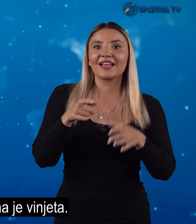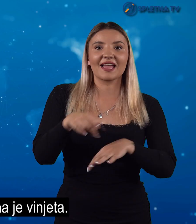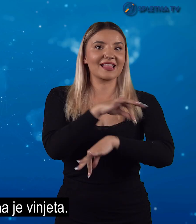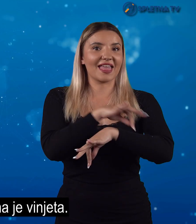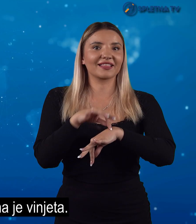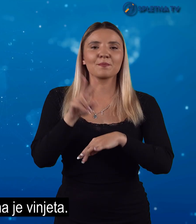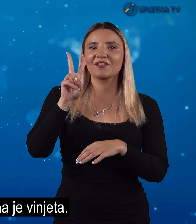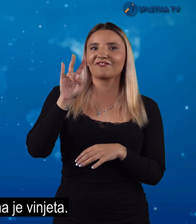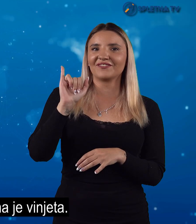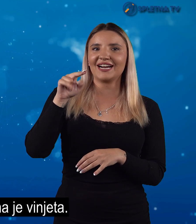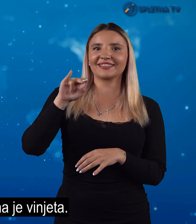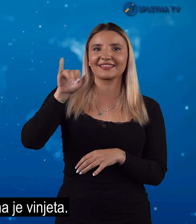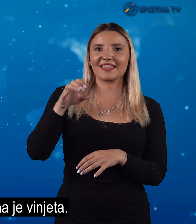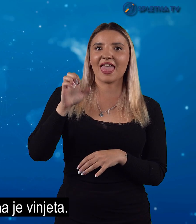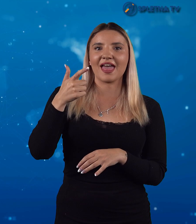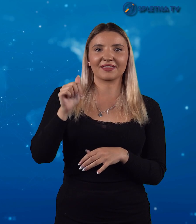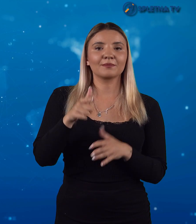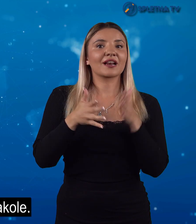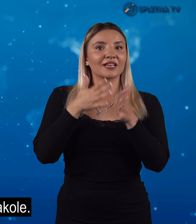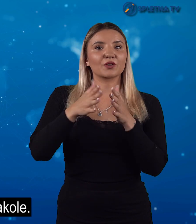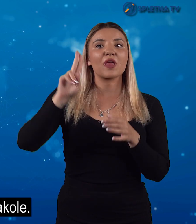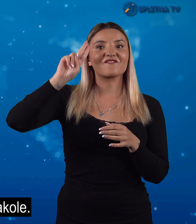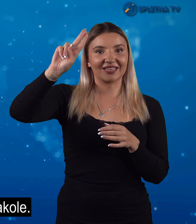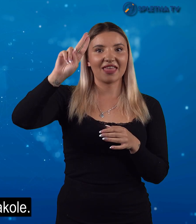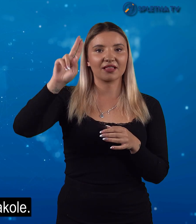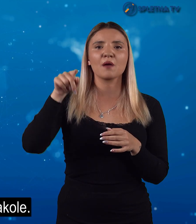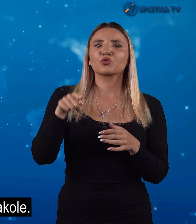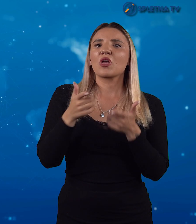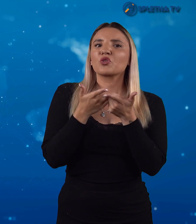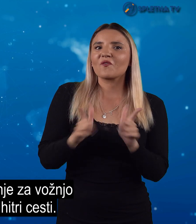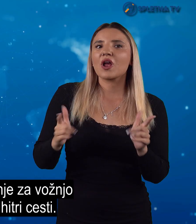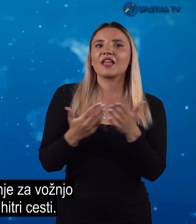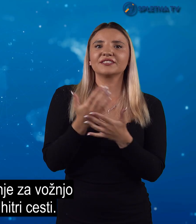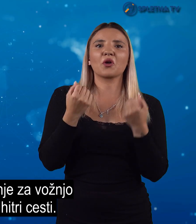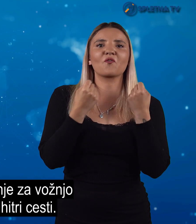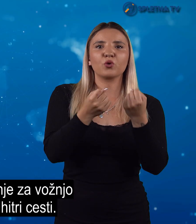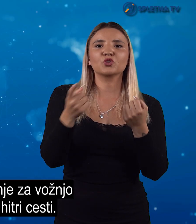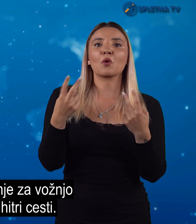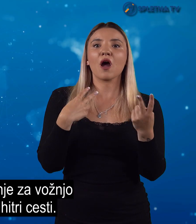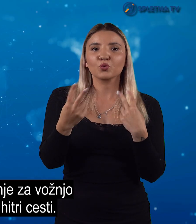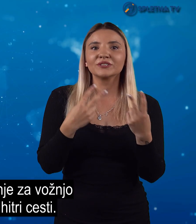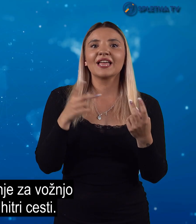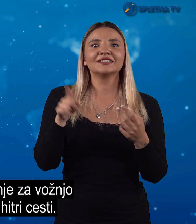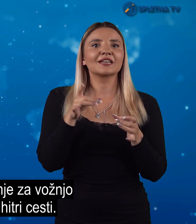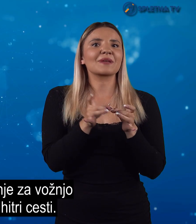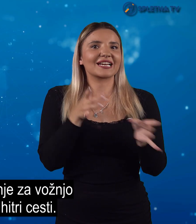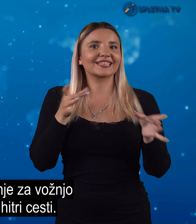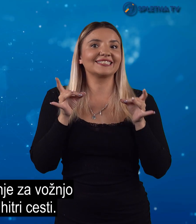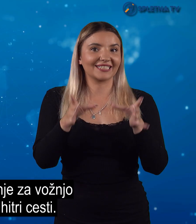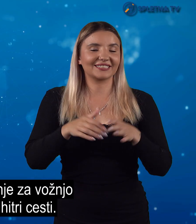Kretnja tega tedna je vinjeta. Kreta se takole. Vinjeta je dovoljenje za vožnjo po avtocesti in